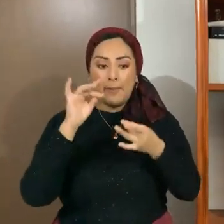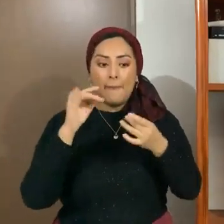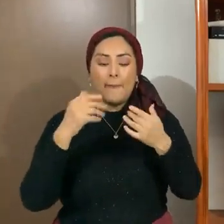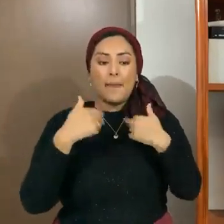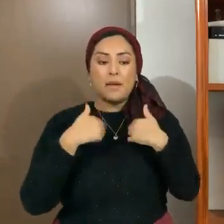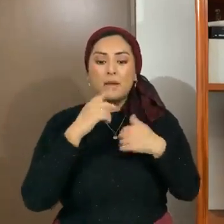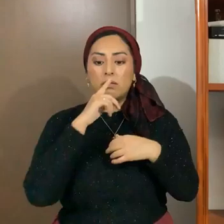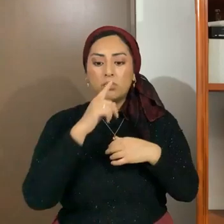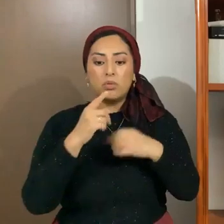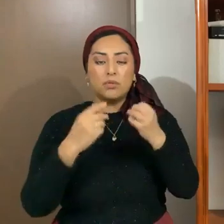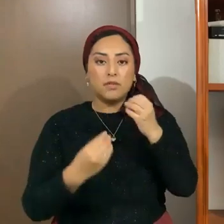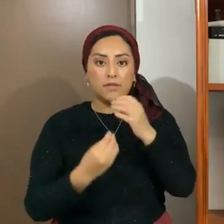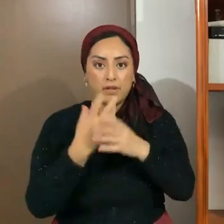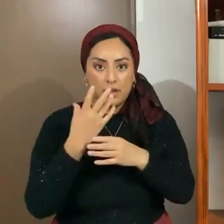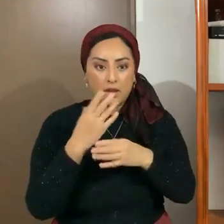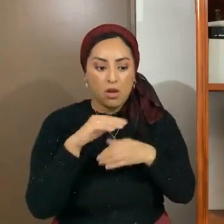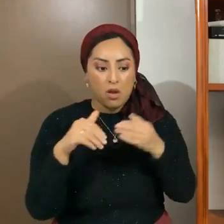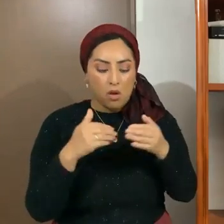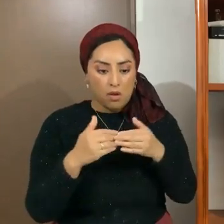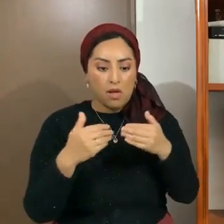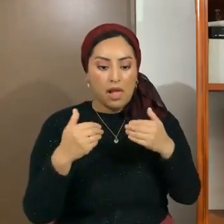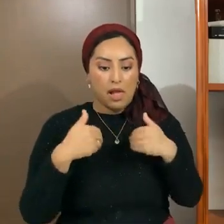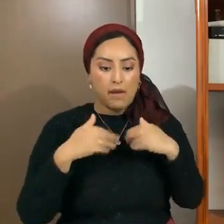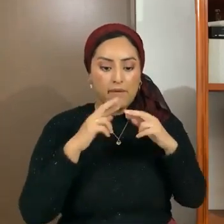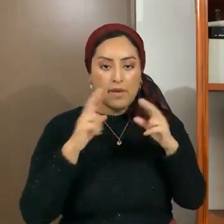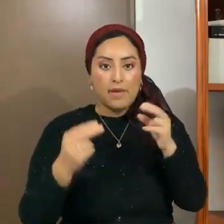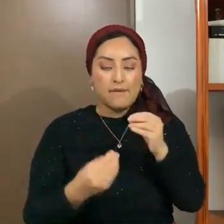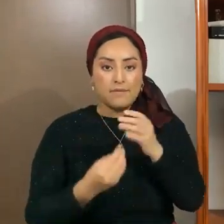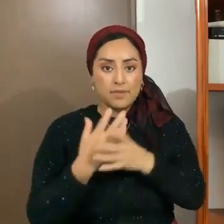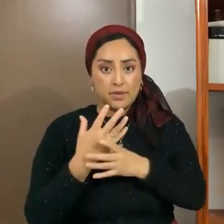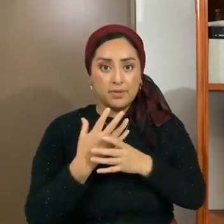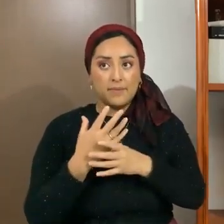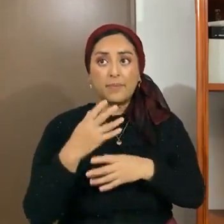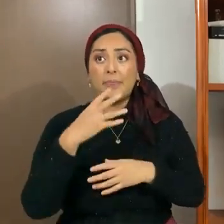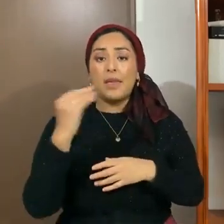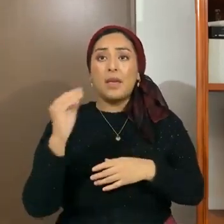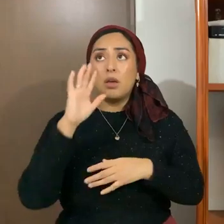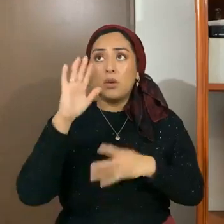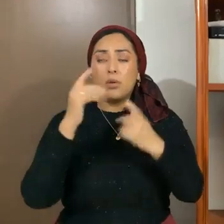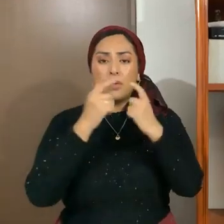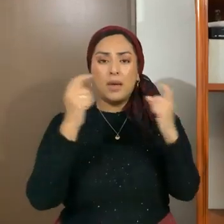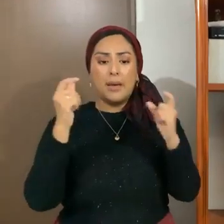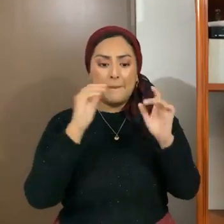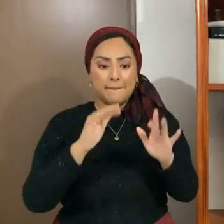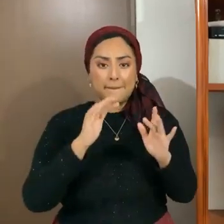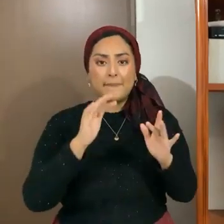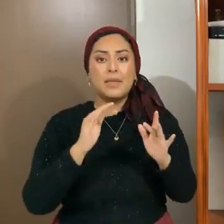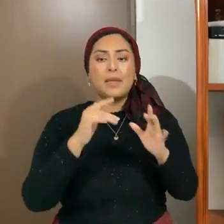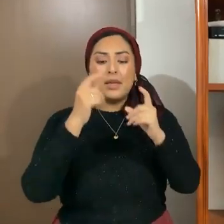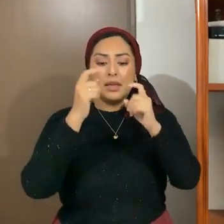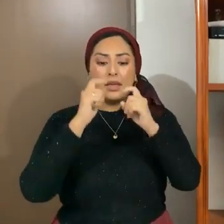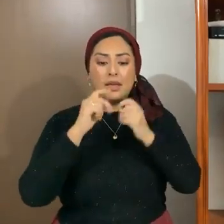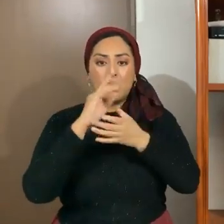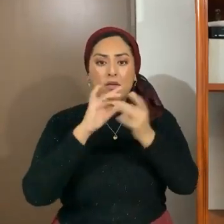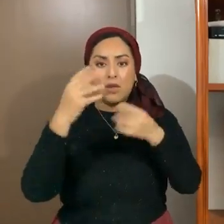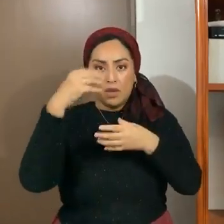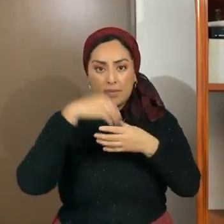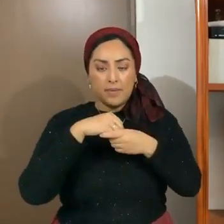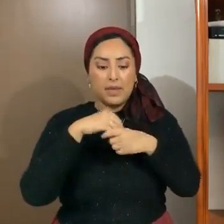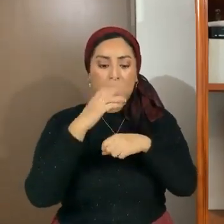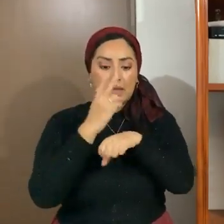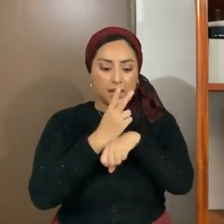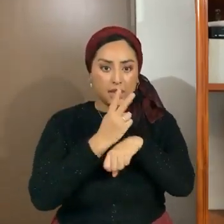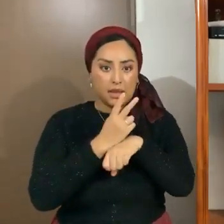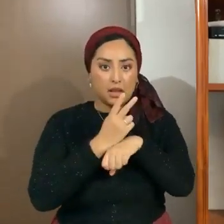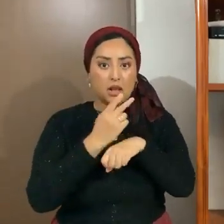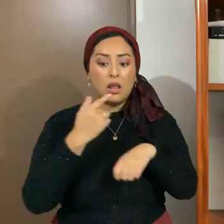tengamos los frutos, todos tengamos todos los frutos, y que por tu inmensa Rahamim repartas dones entre tu bendita Keilah